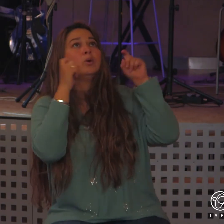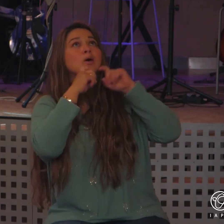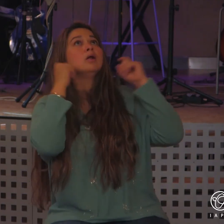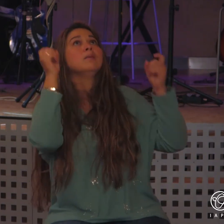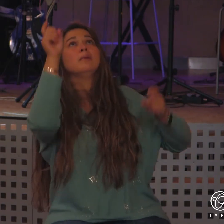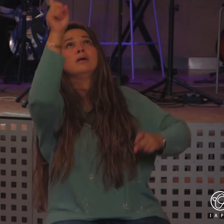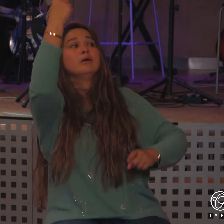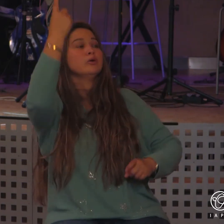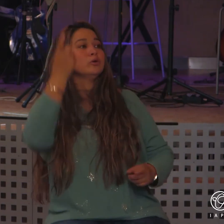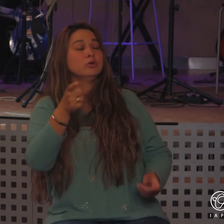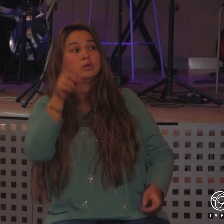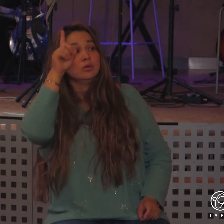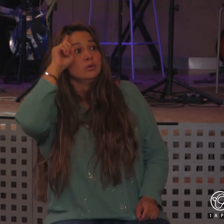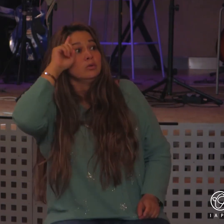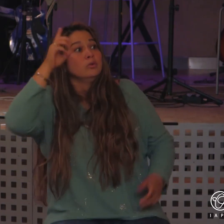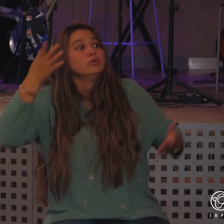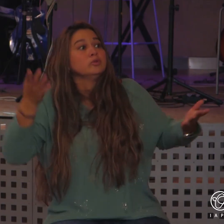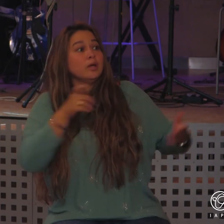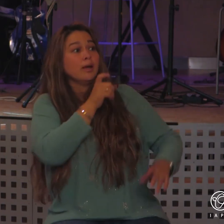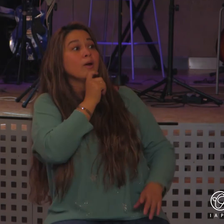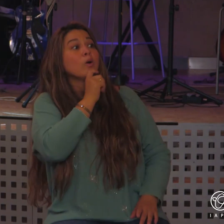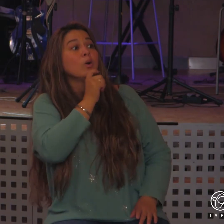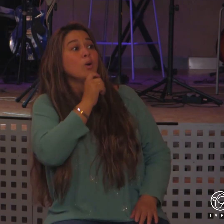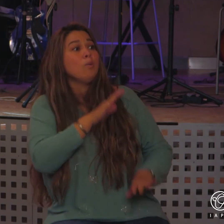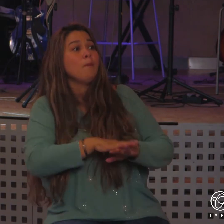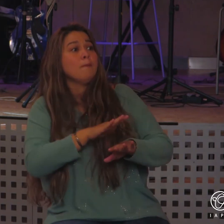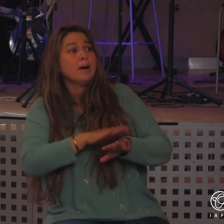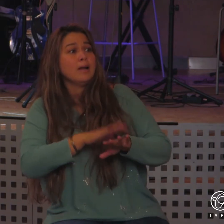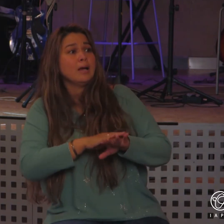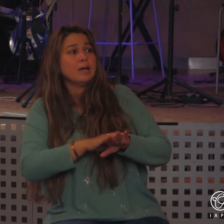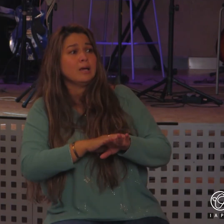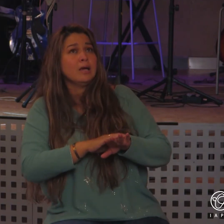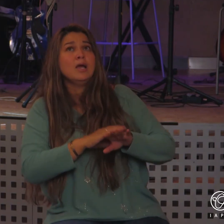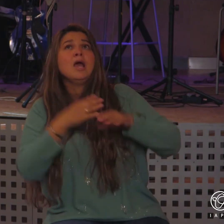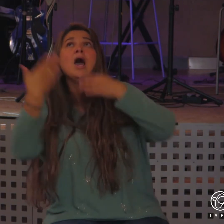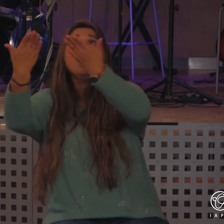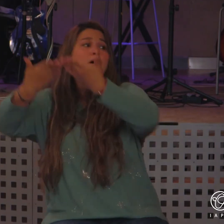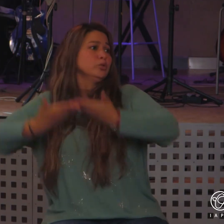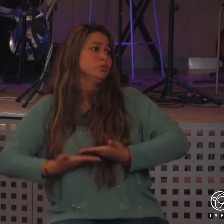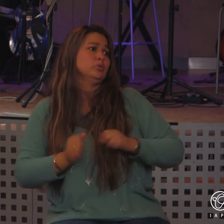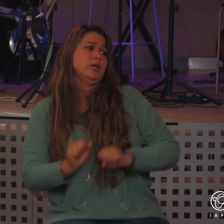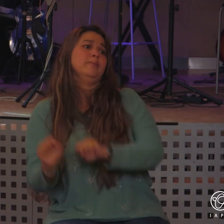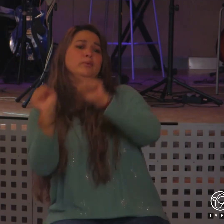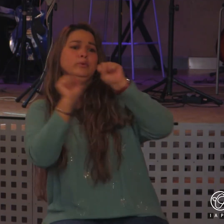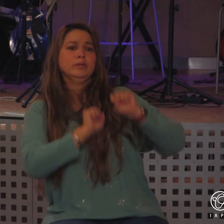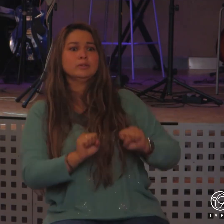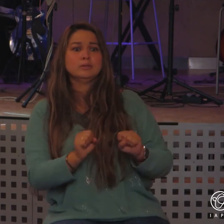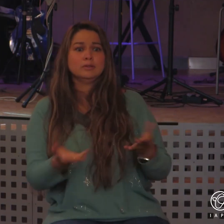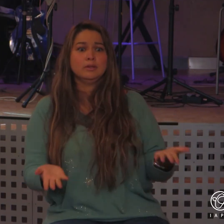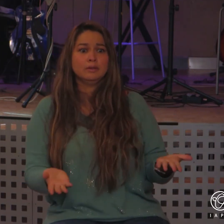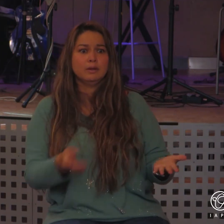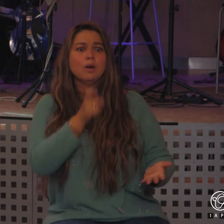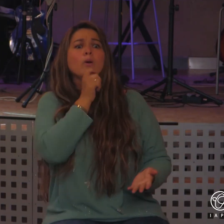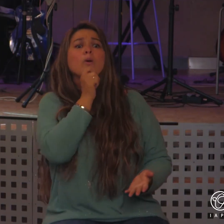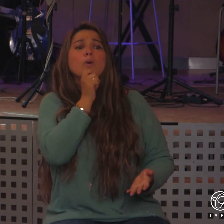nuestro Dios, para que nos guarde de la mano de los filisteos.